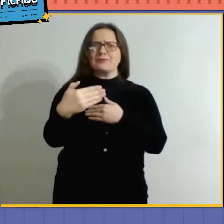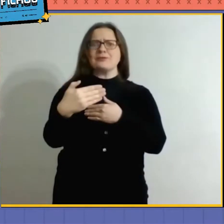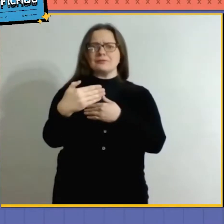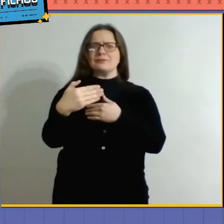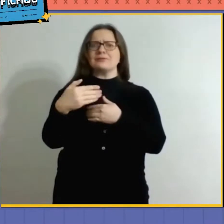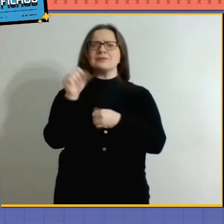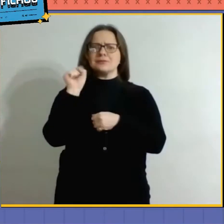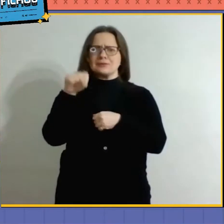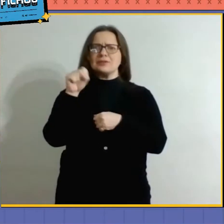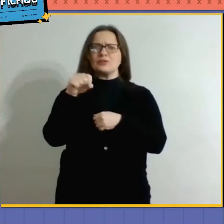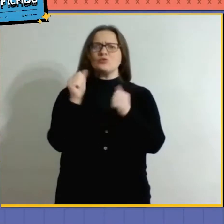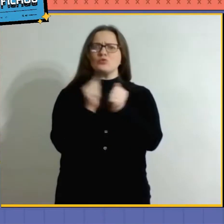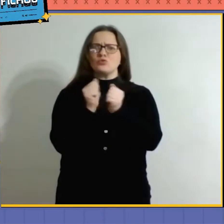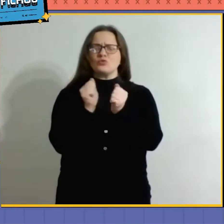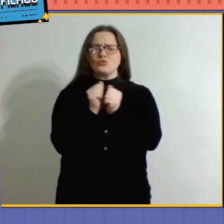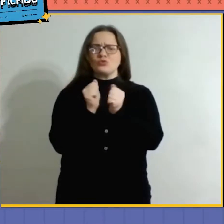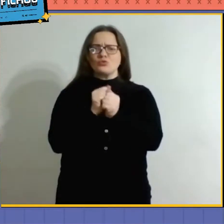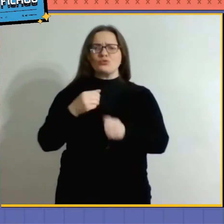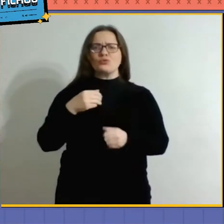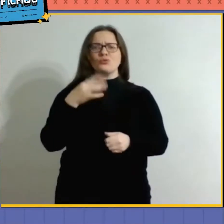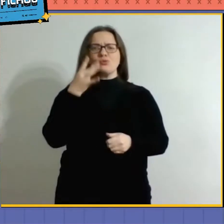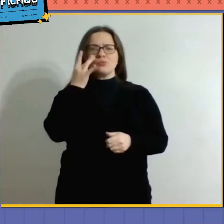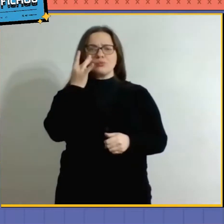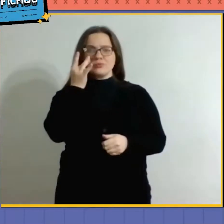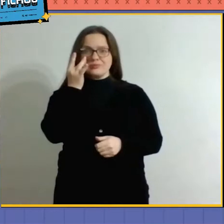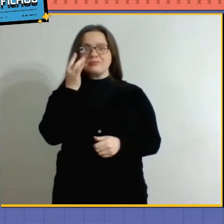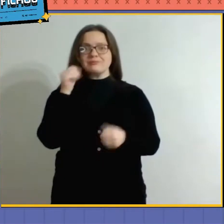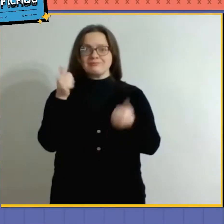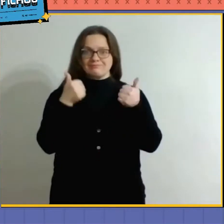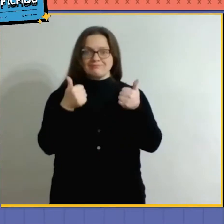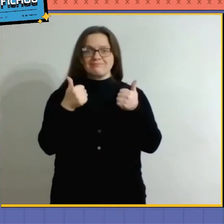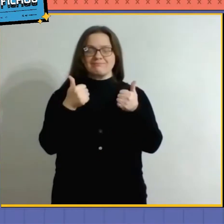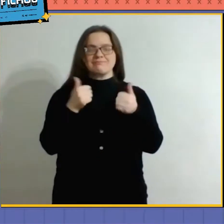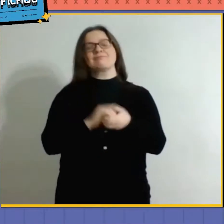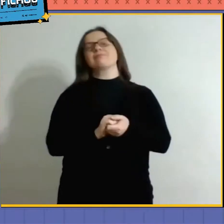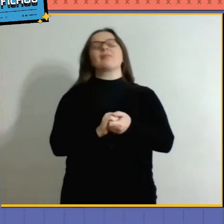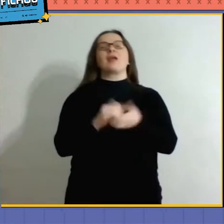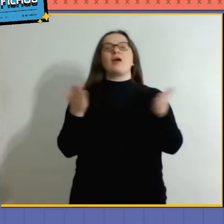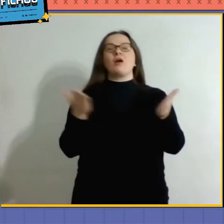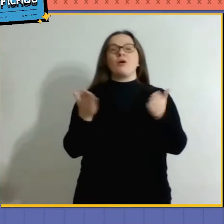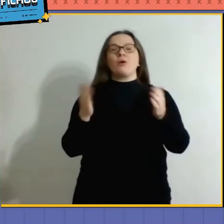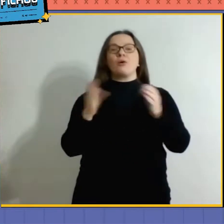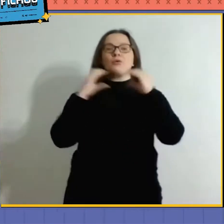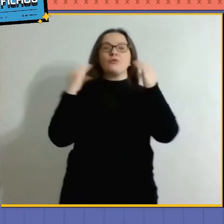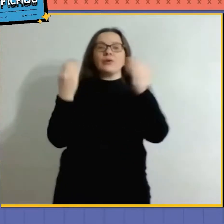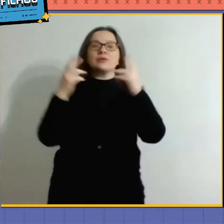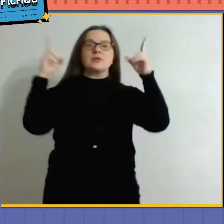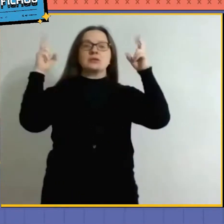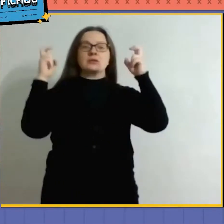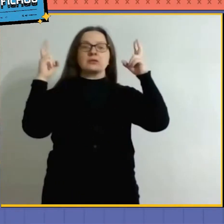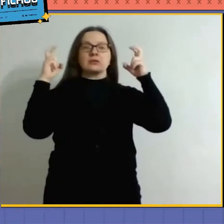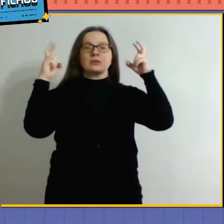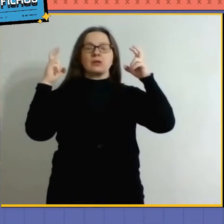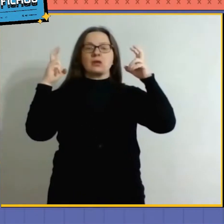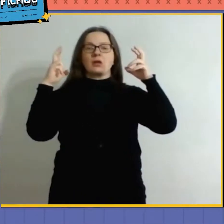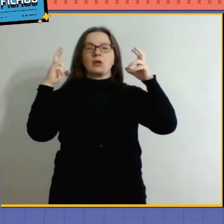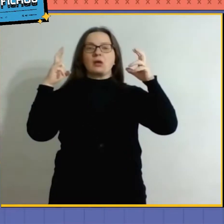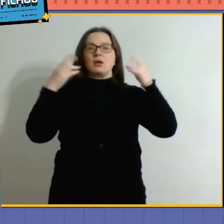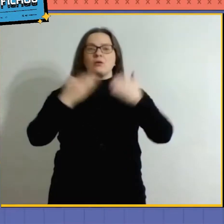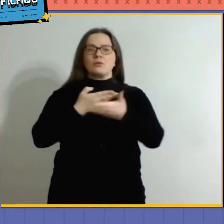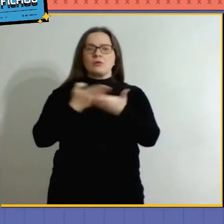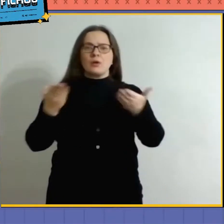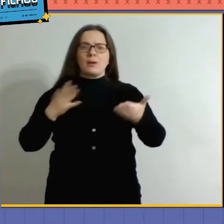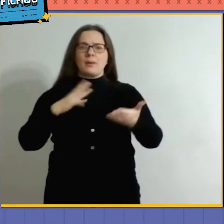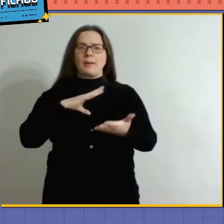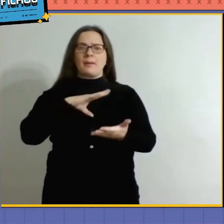aí todos juntos né presencialmente Nós estamos nessa conferência cujo o tema é aos amados filhos e o Versículo